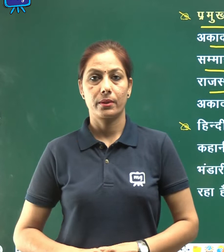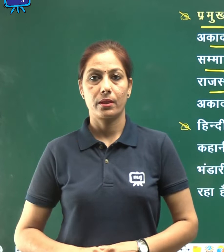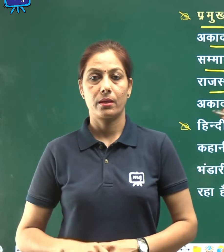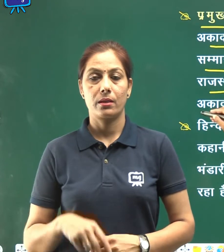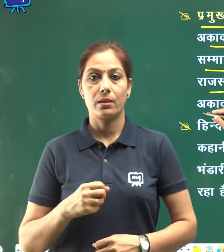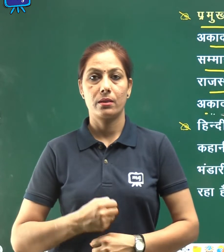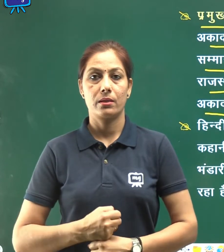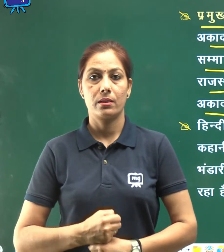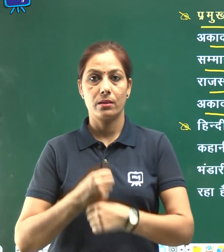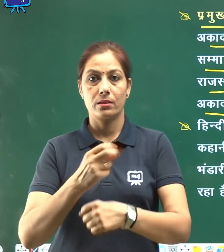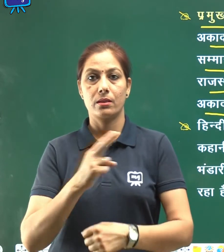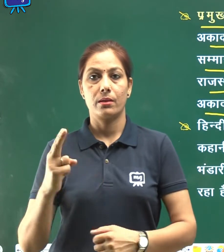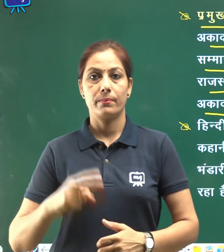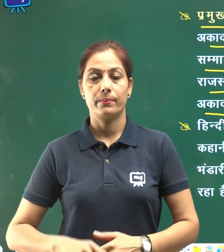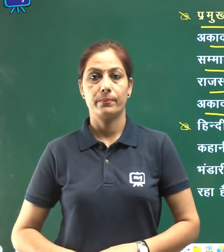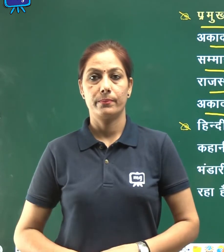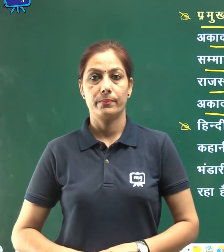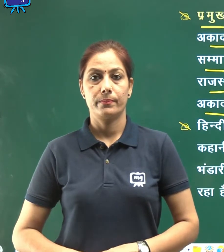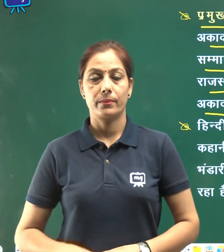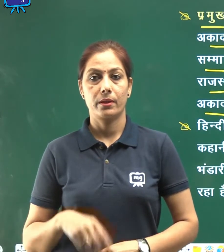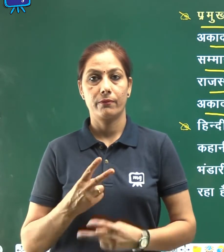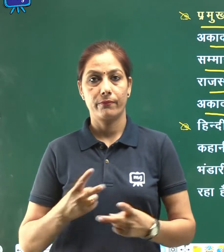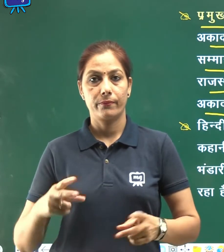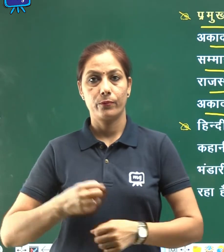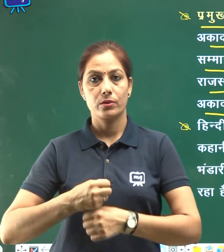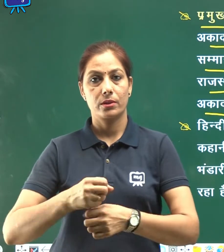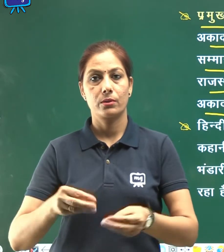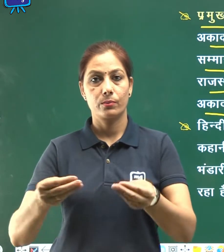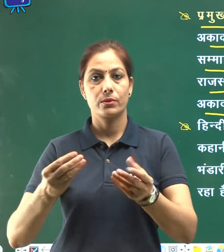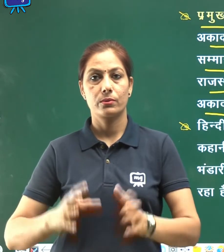संगीत नाटक अकादमी पुरस्कार आदि मिले हैं।